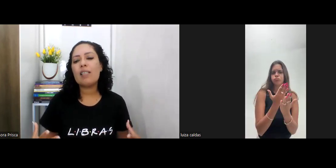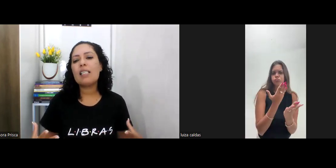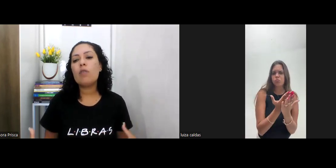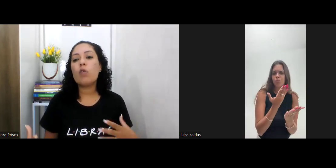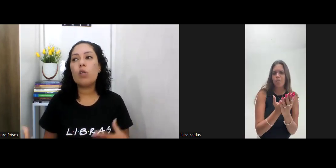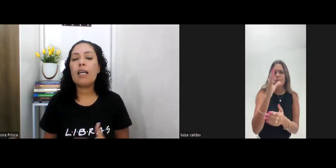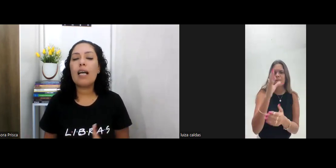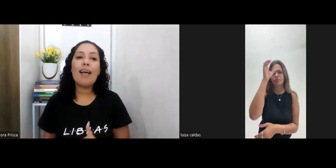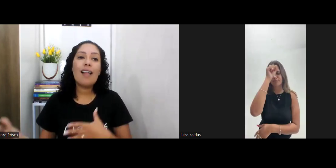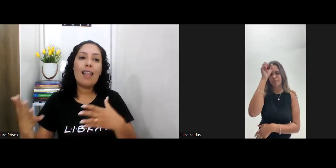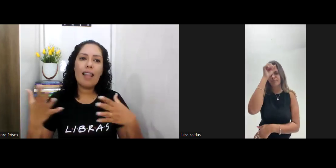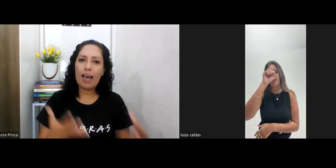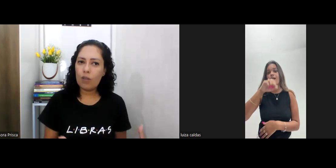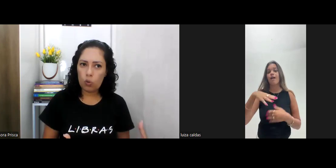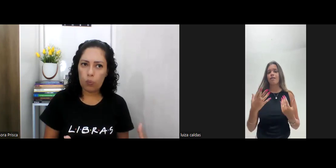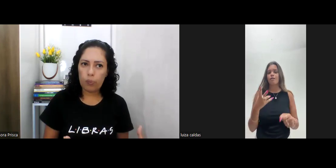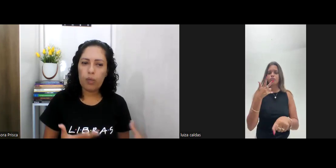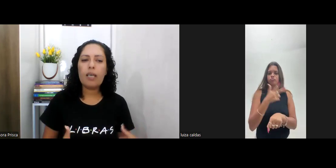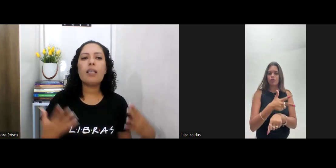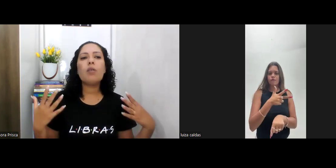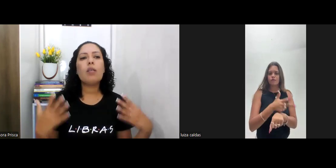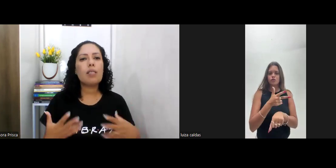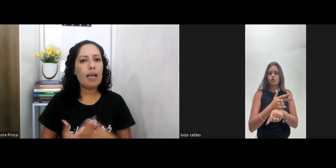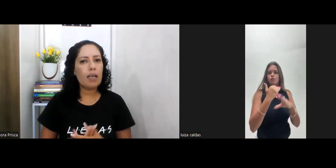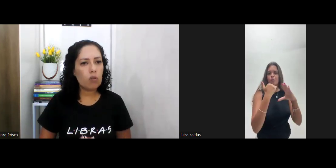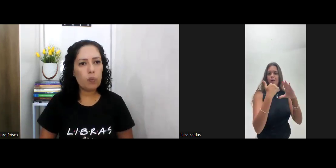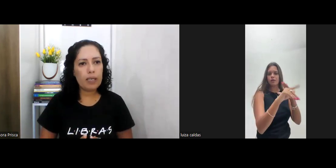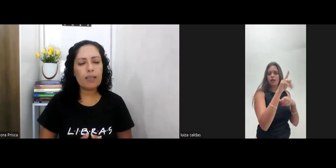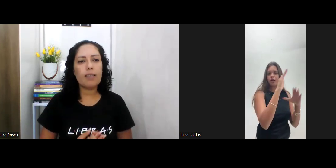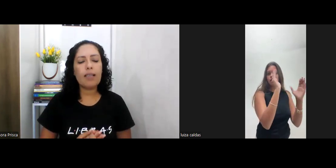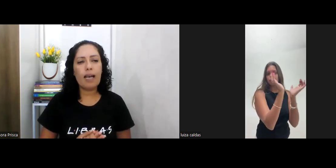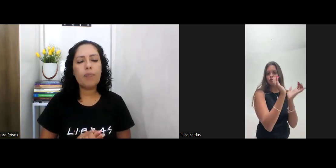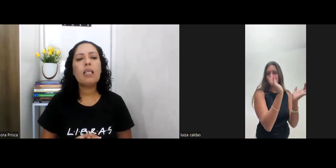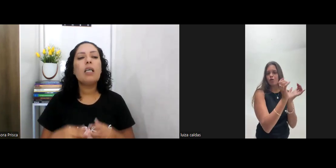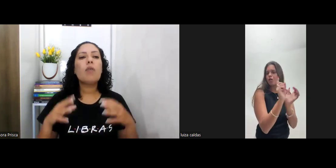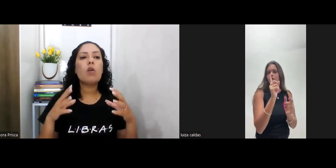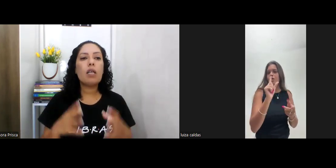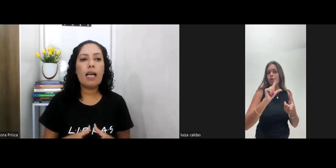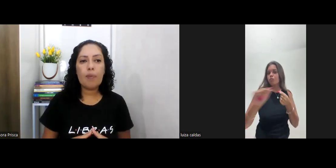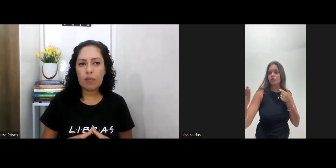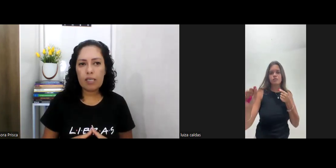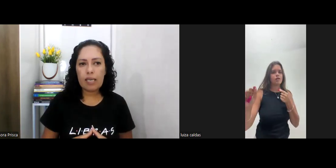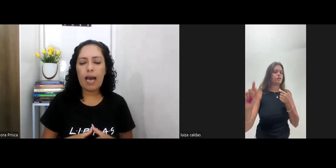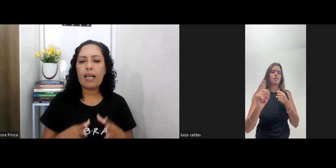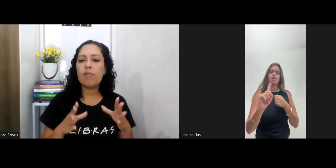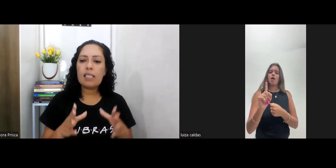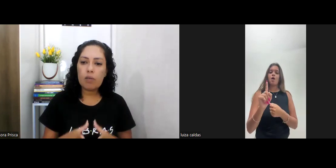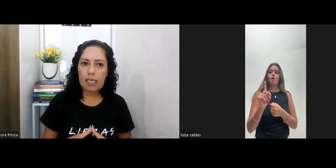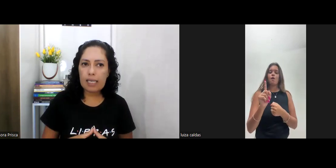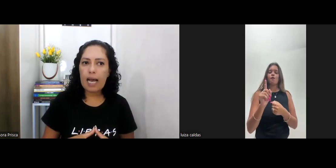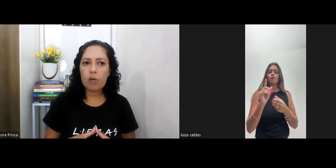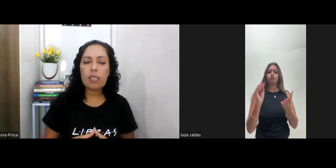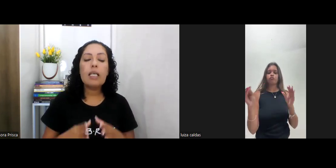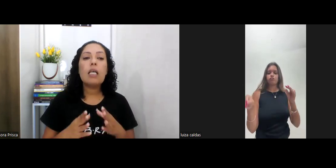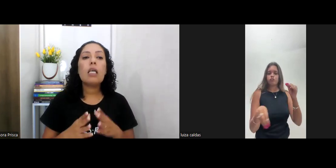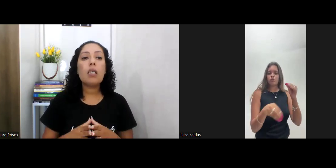Essa gravação eu vou colocar lá no grupo. Então, não saia do grupo ainda, tá? Eu vou colocar lá para você a gravação